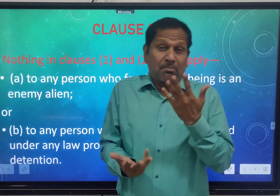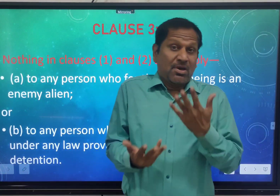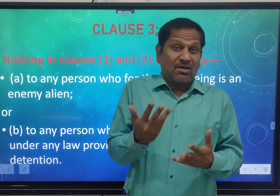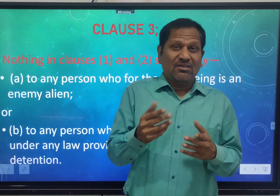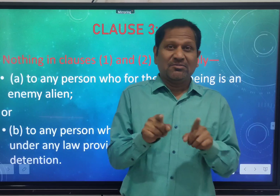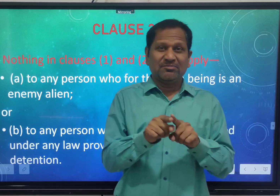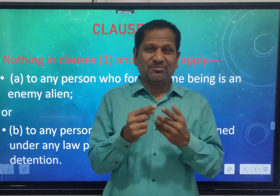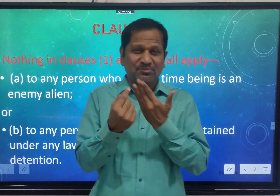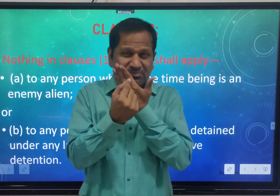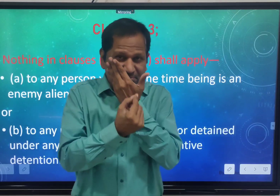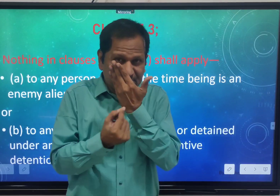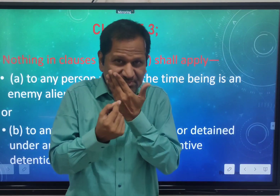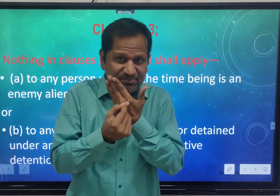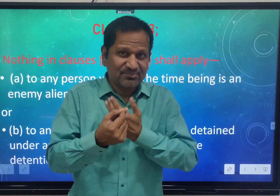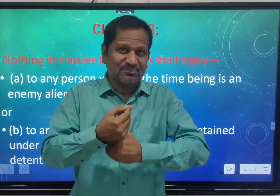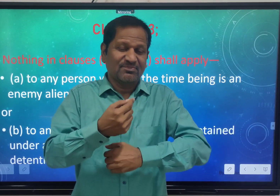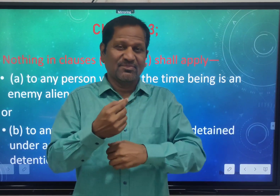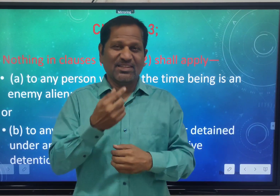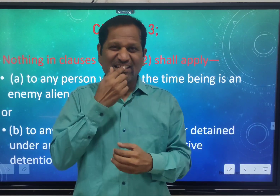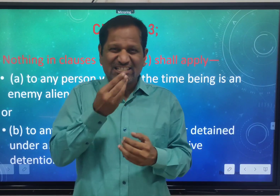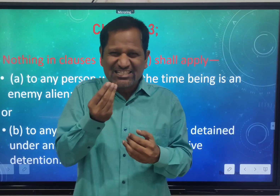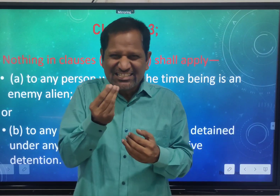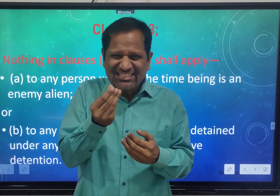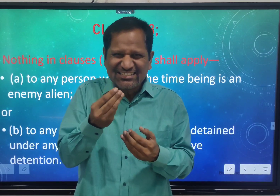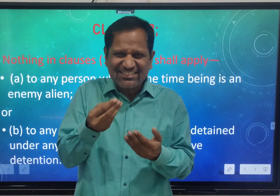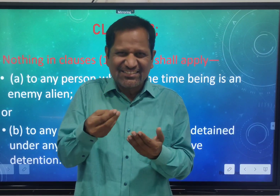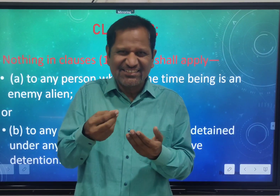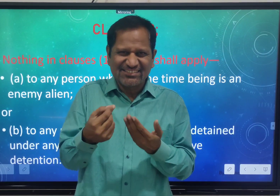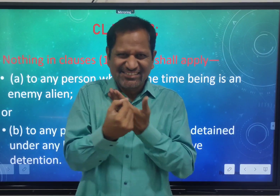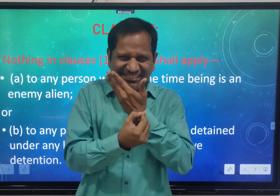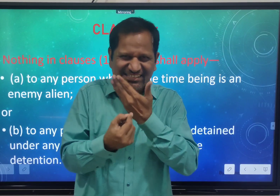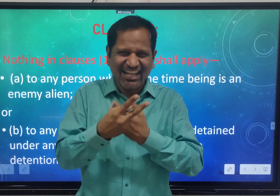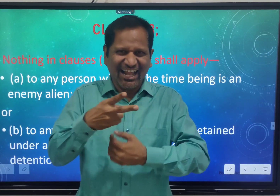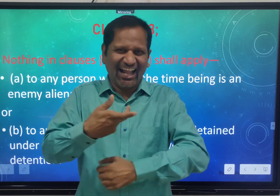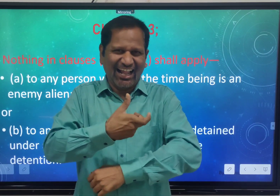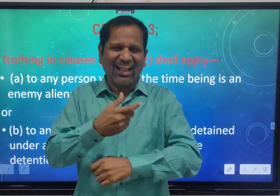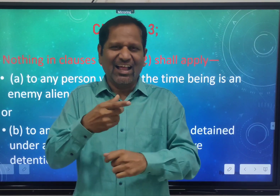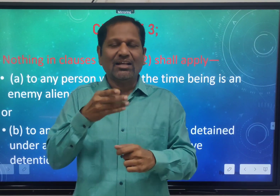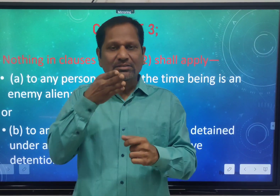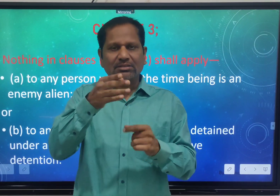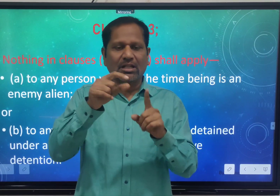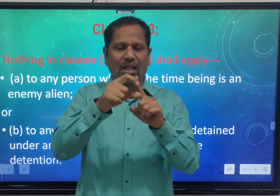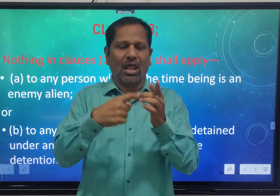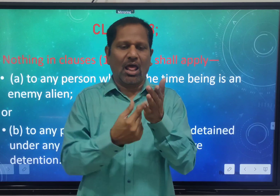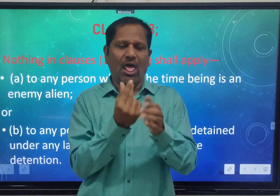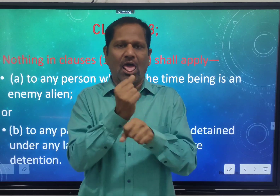under any law। जैसे कुछ स्पेशल एक्ट बने हुए हैं उसके अंतर्गत जो